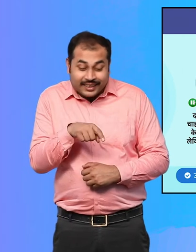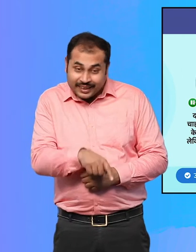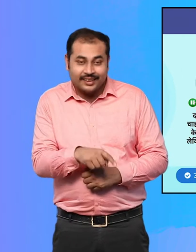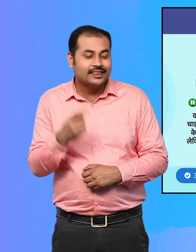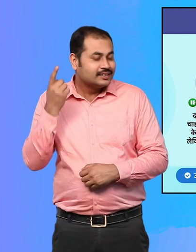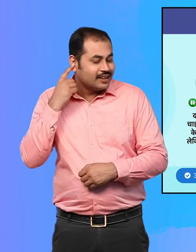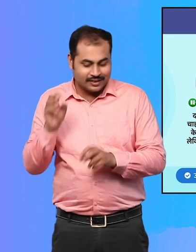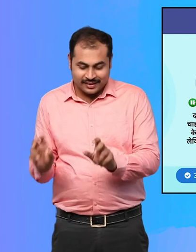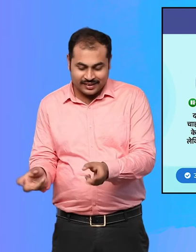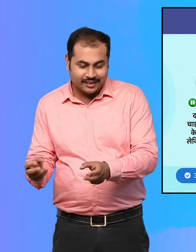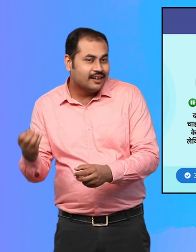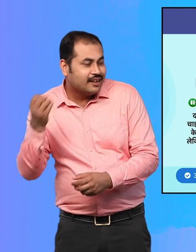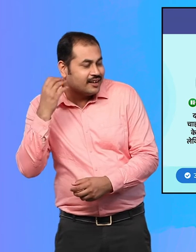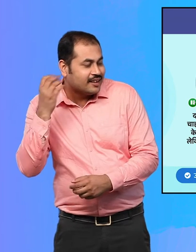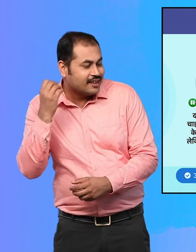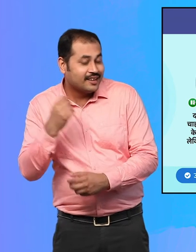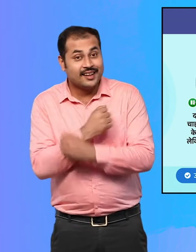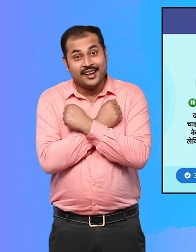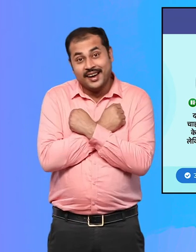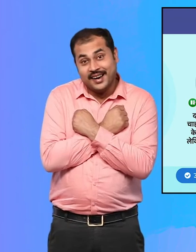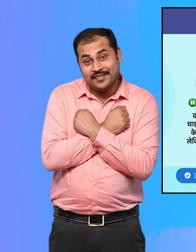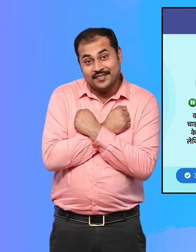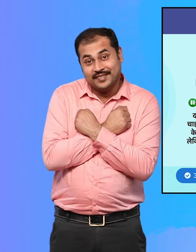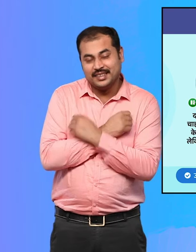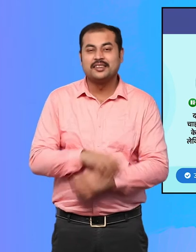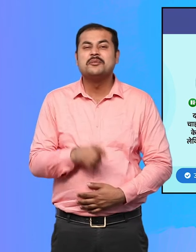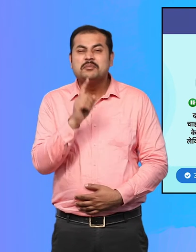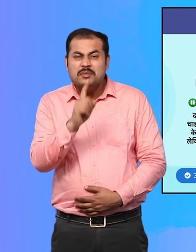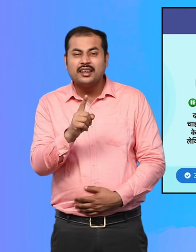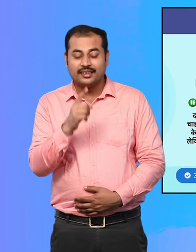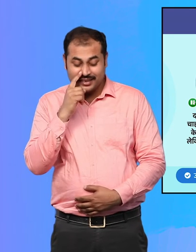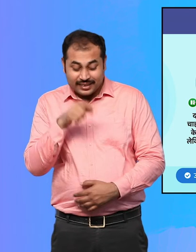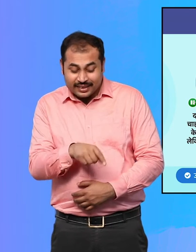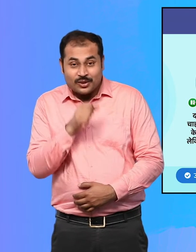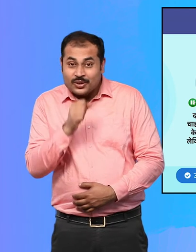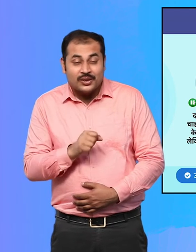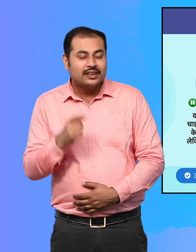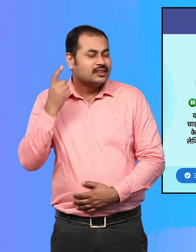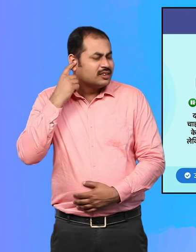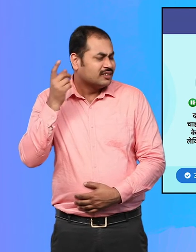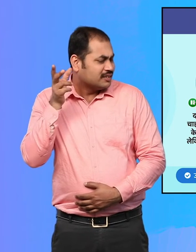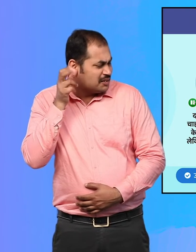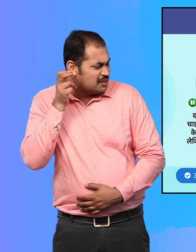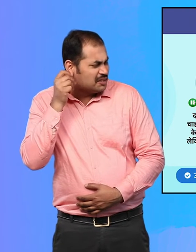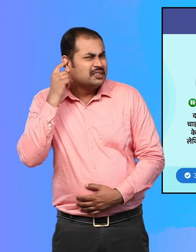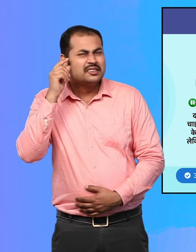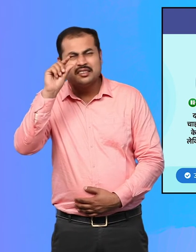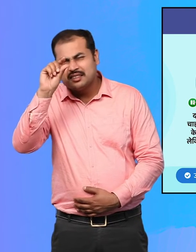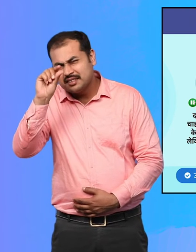साथ खाना बनाती है है लेकिन उनके कान कमजोर है